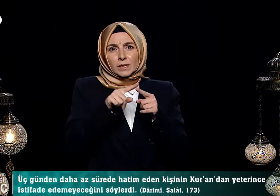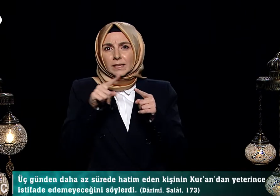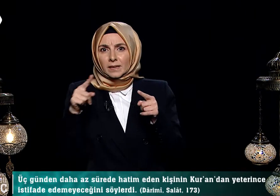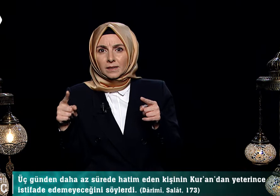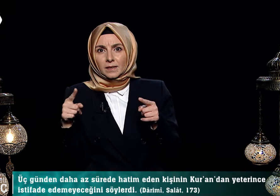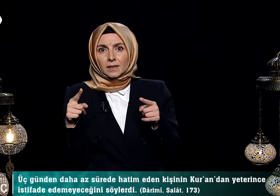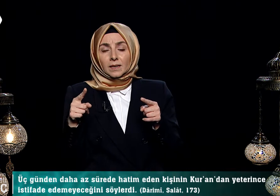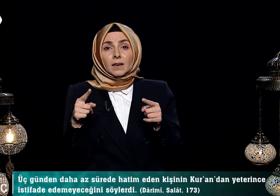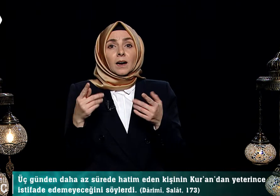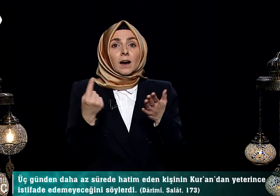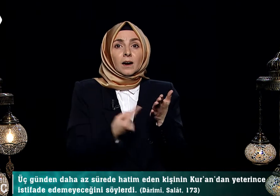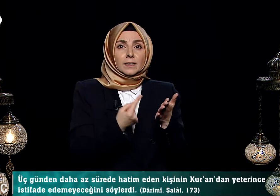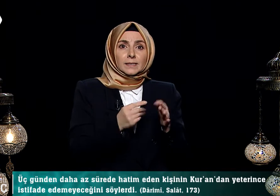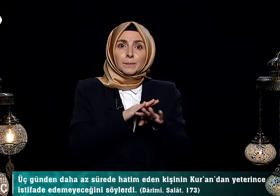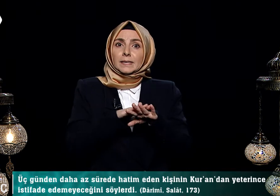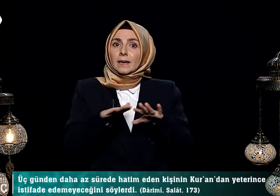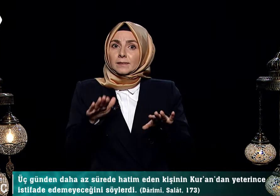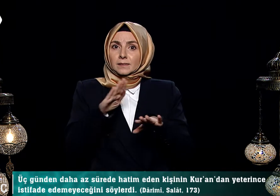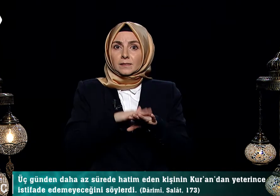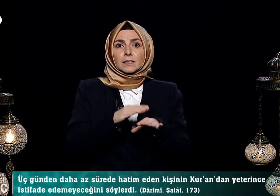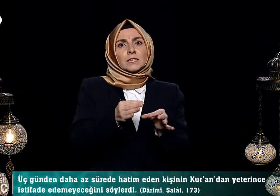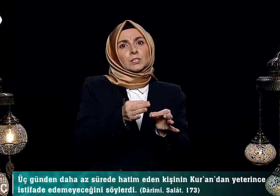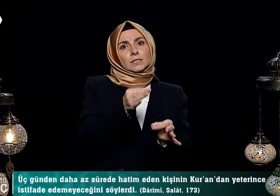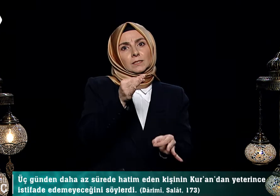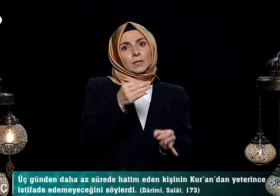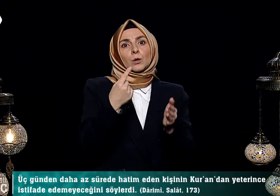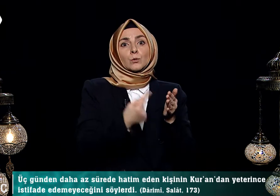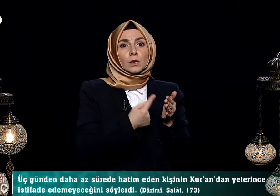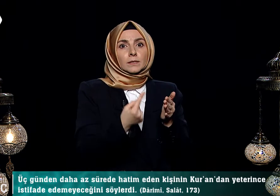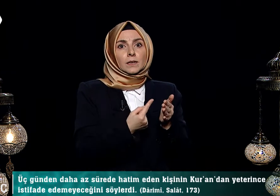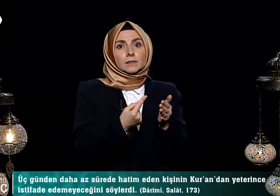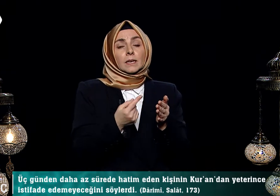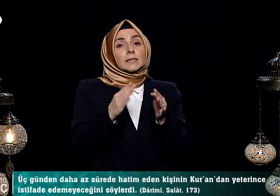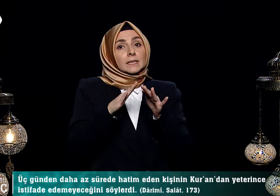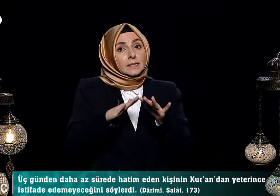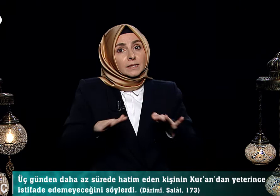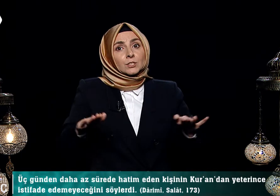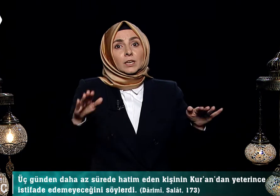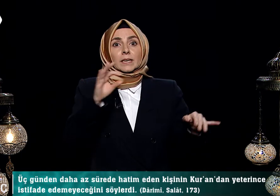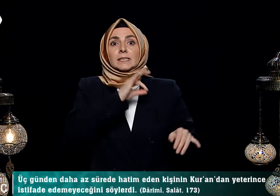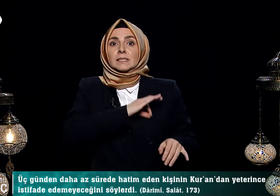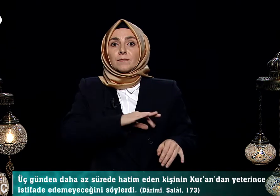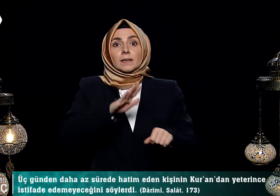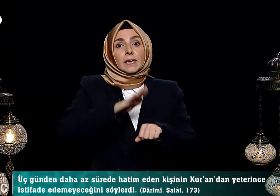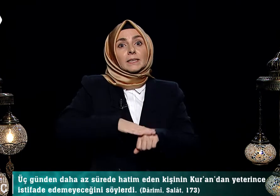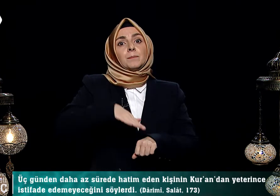sürede hatim eden kişinin Kur'an'dan yeterince istifade